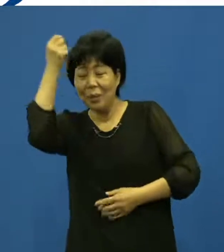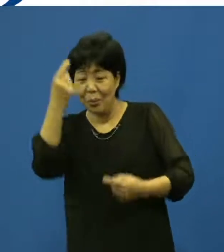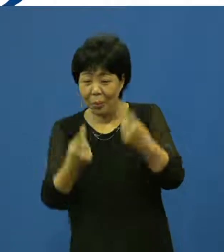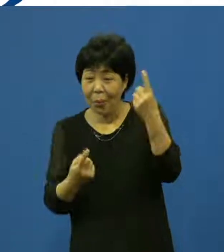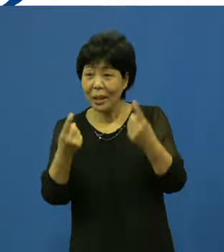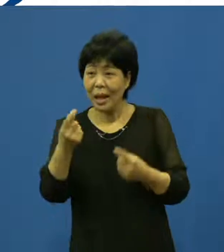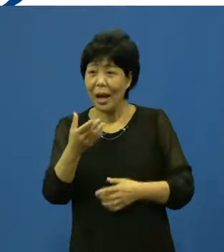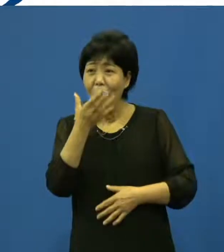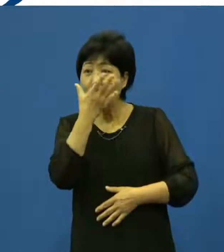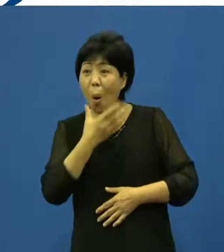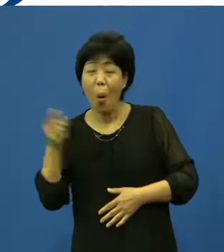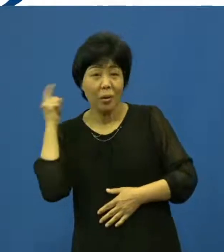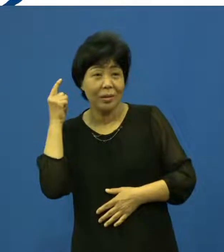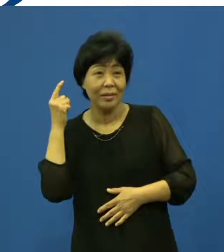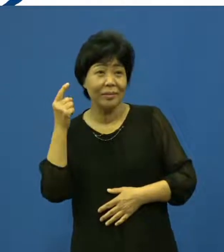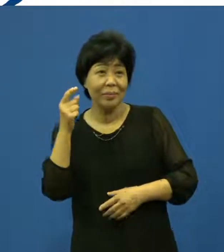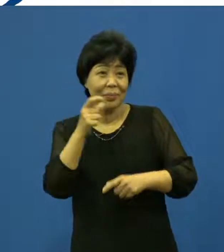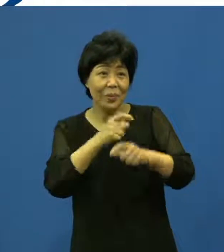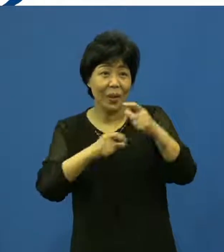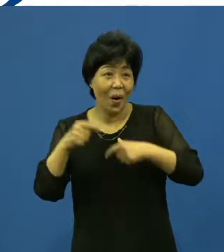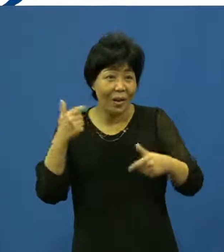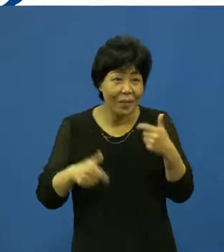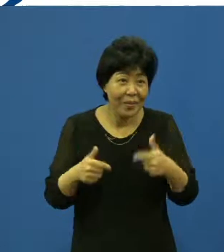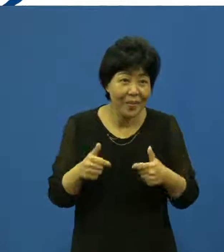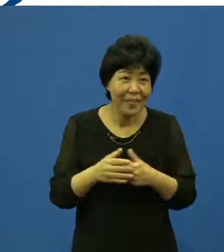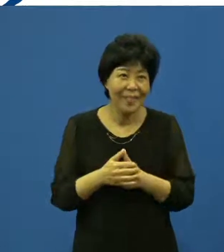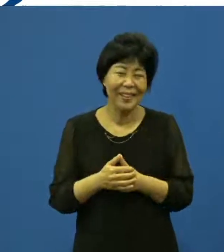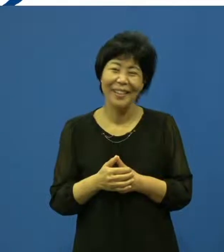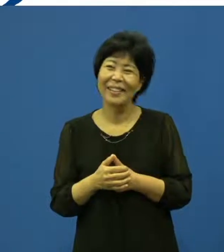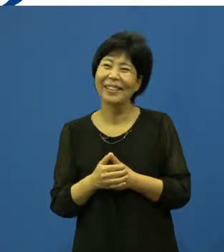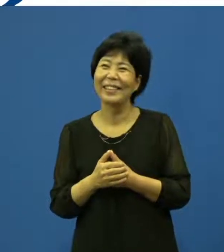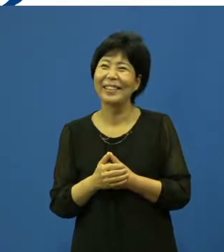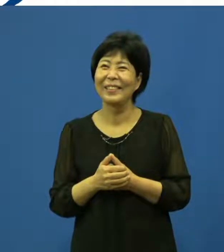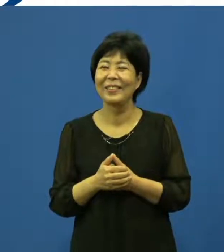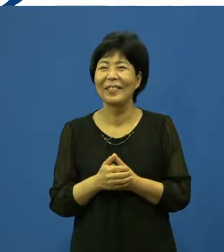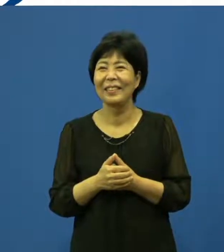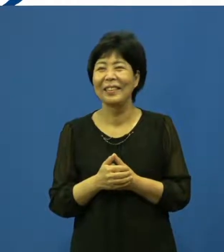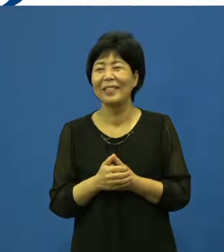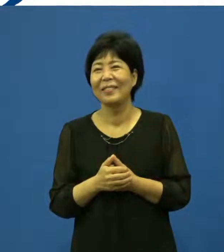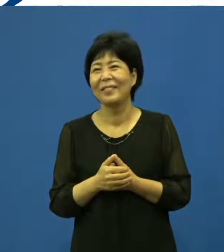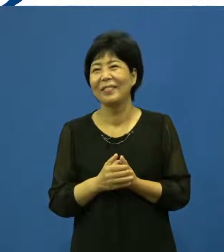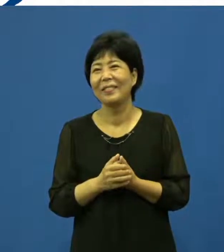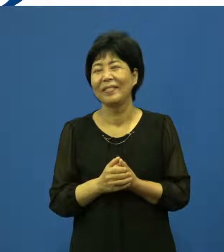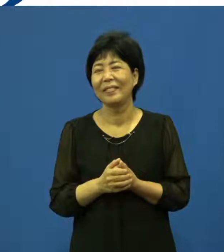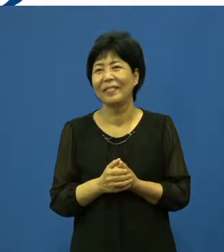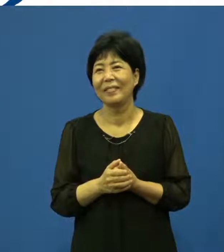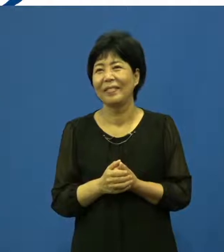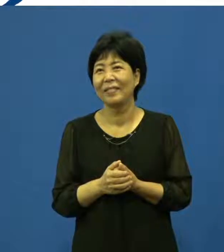적금 탈 때보다 더 기뻐했던가.